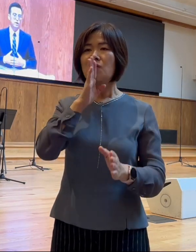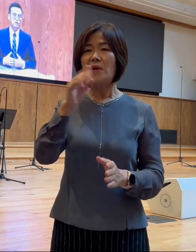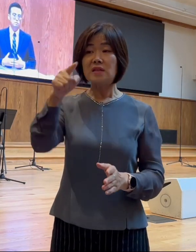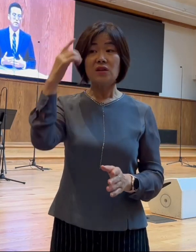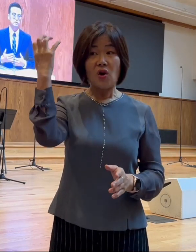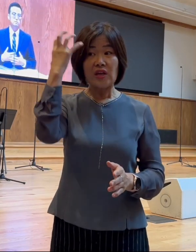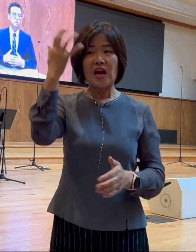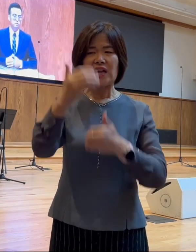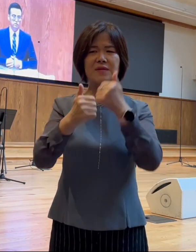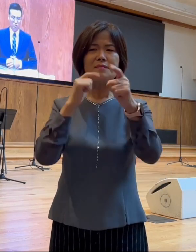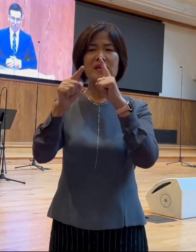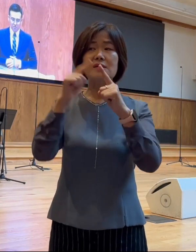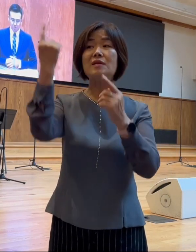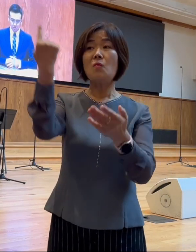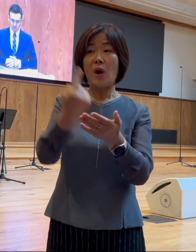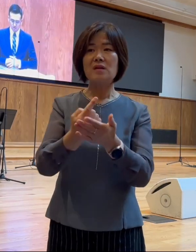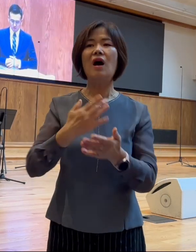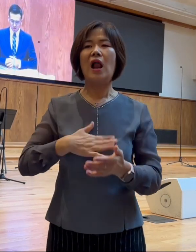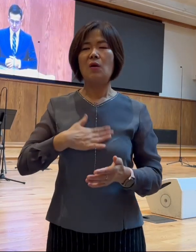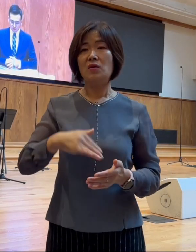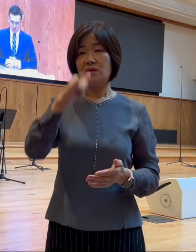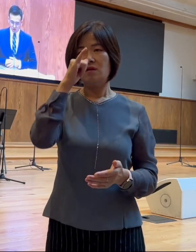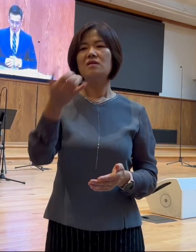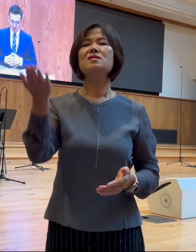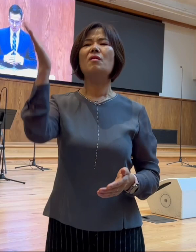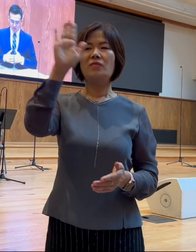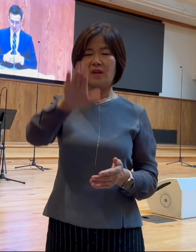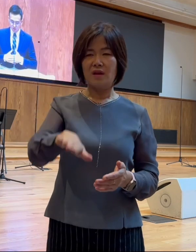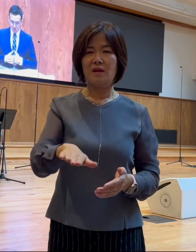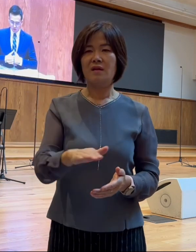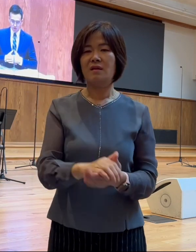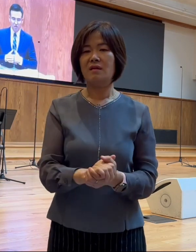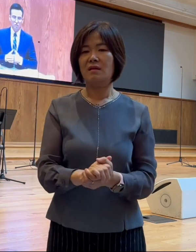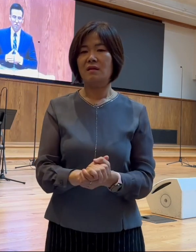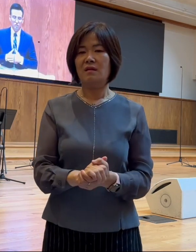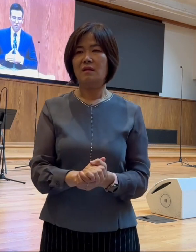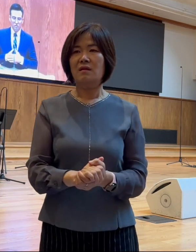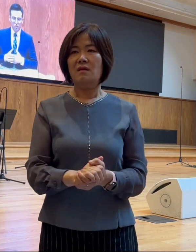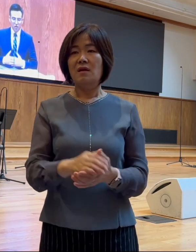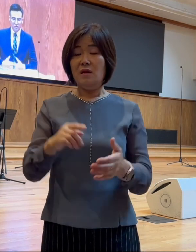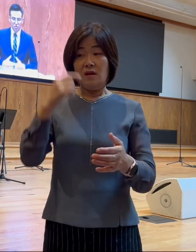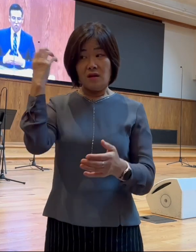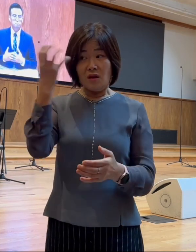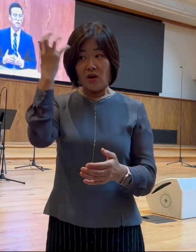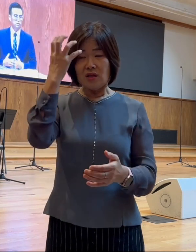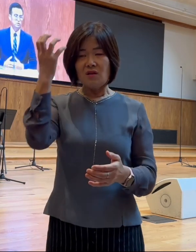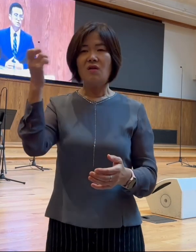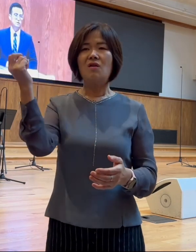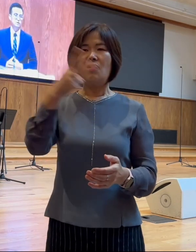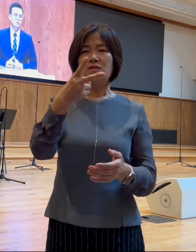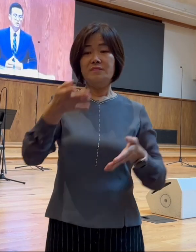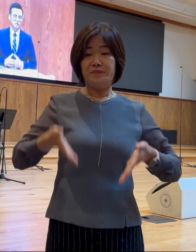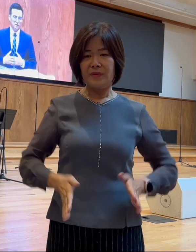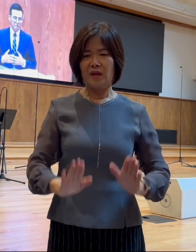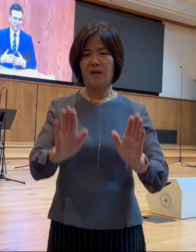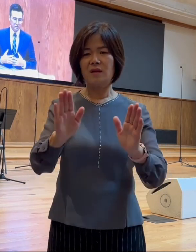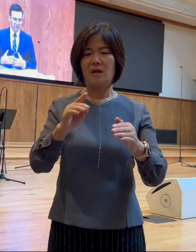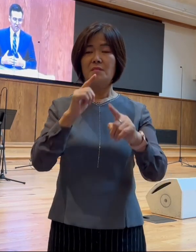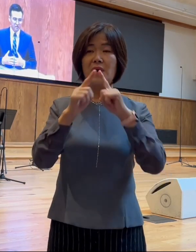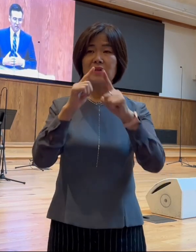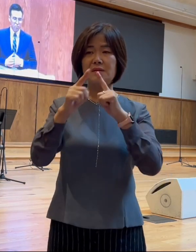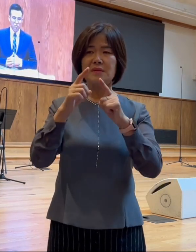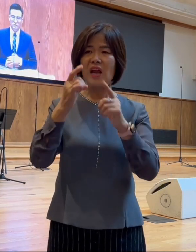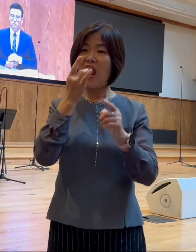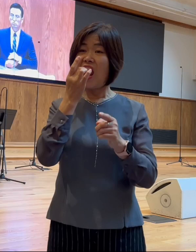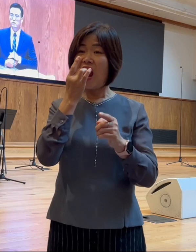영에 하나님의 말씀이 임했어요. 근데 그 영에서 거듭난 것이, 그 안에 말씀의